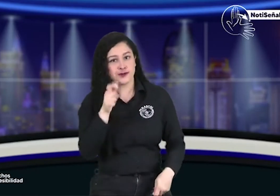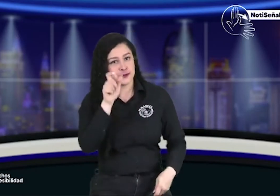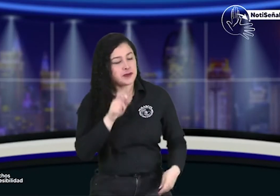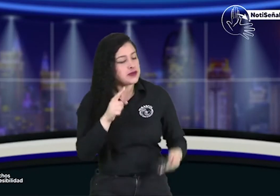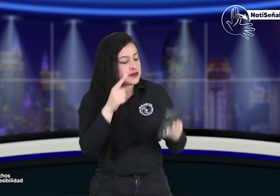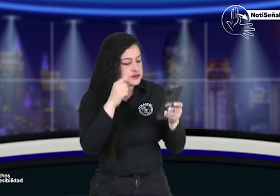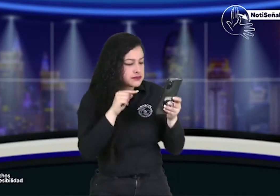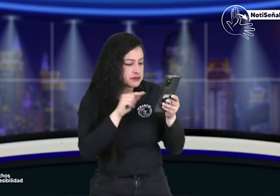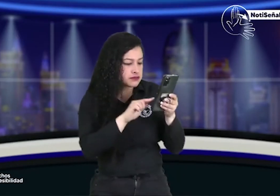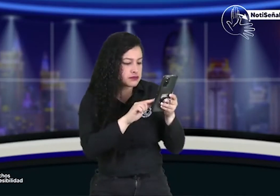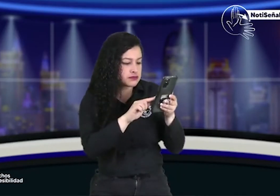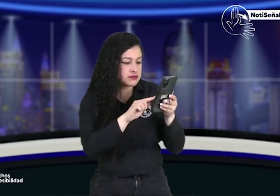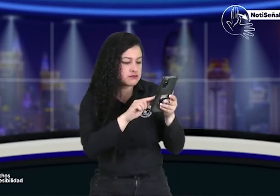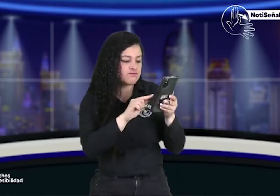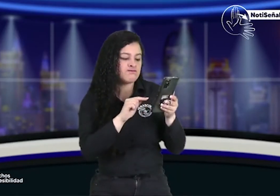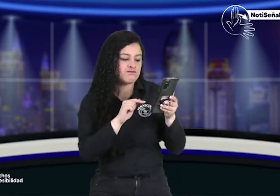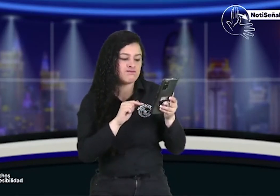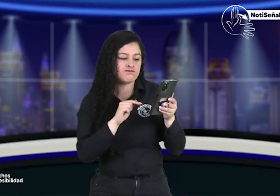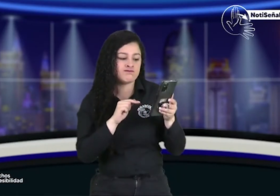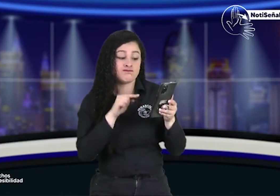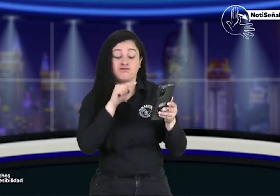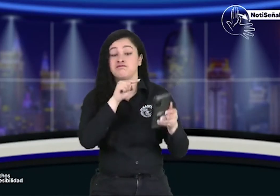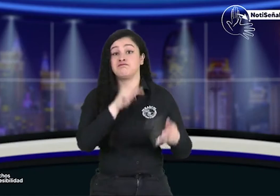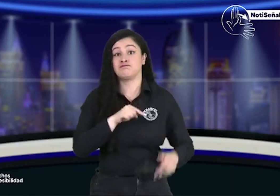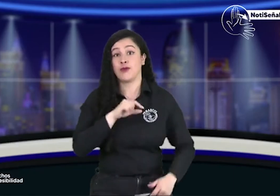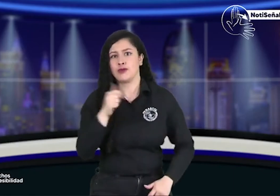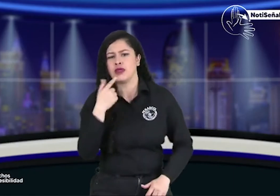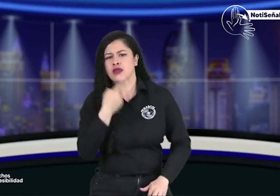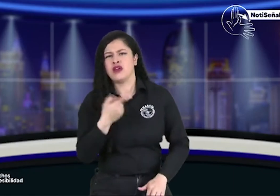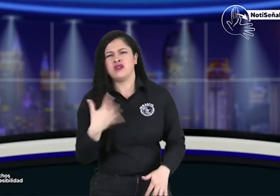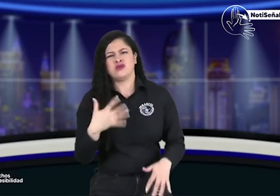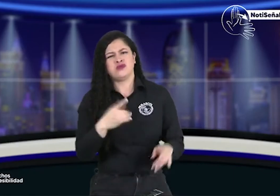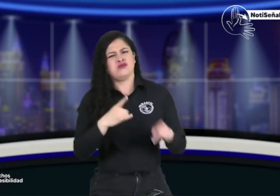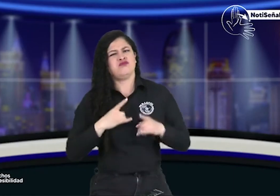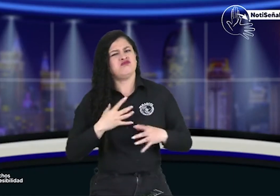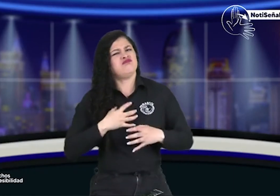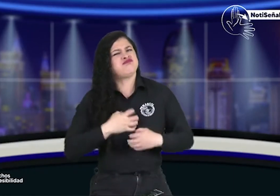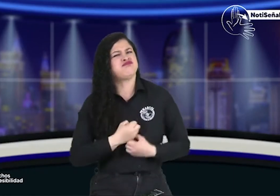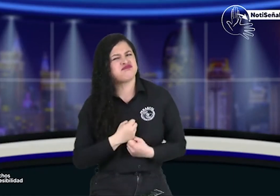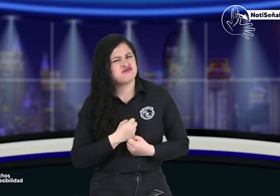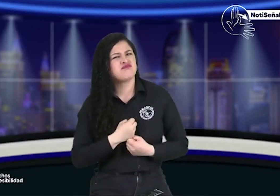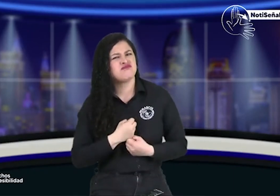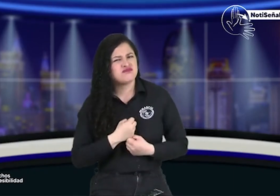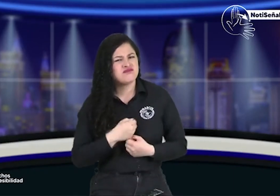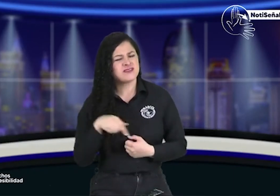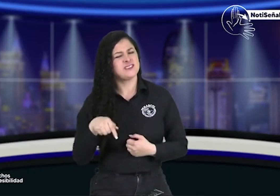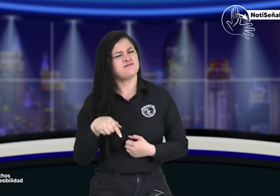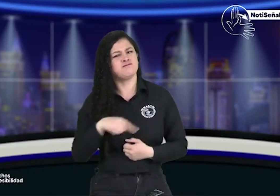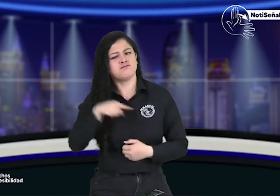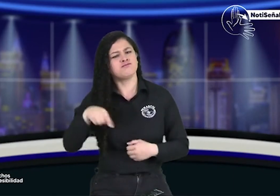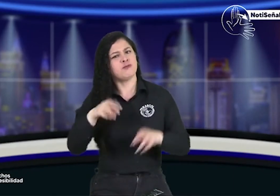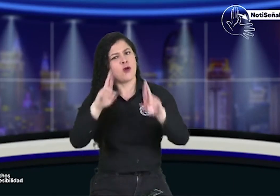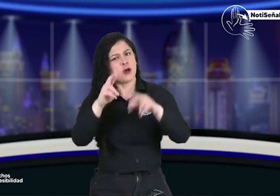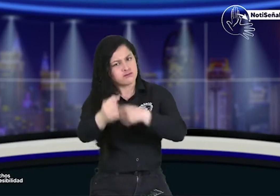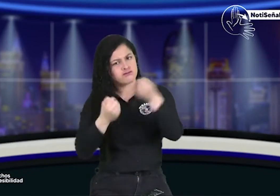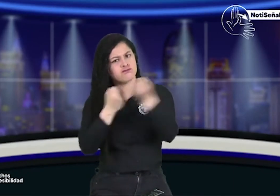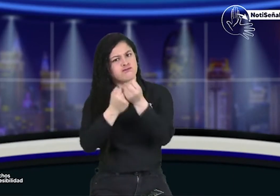sordos claro que sí también vemos otro comentario que nos dice qué situación más lamentable